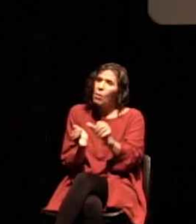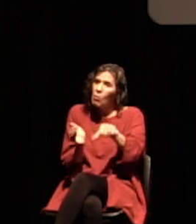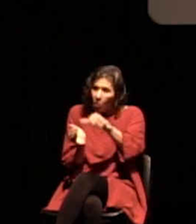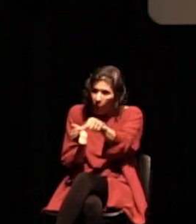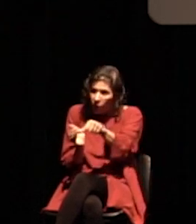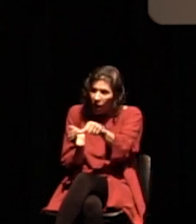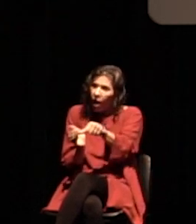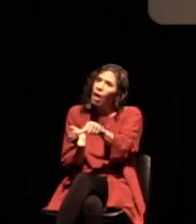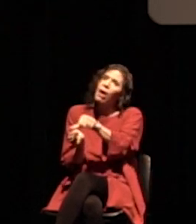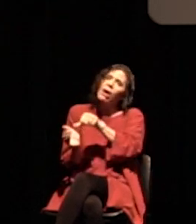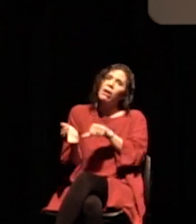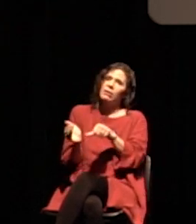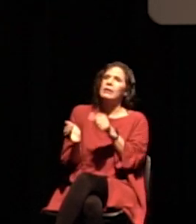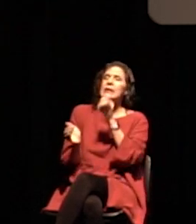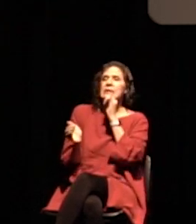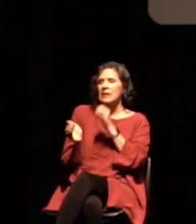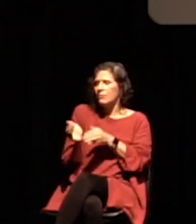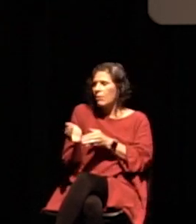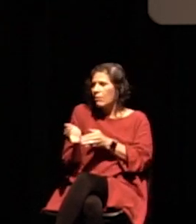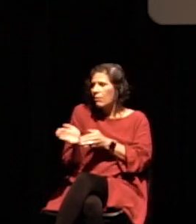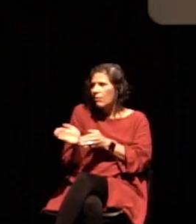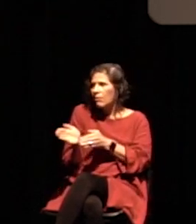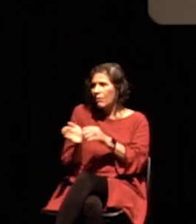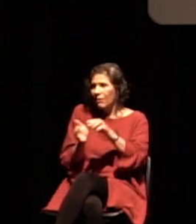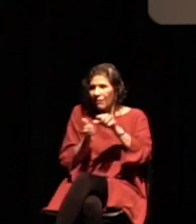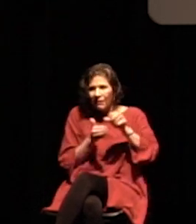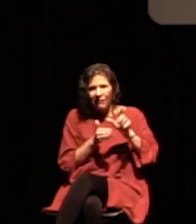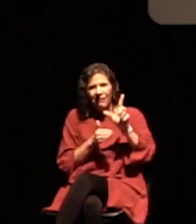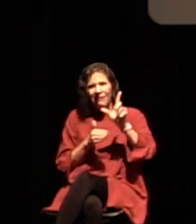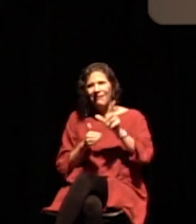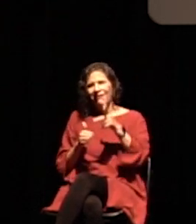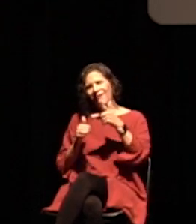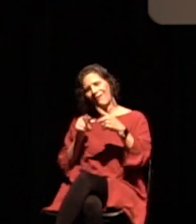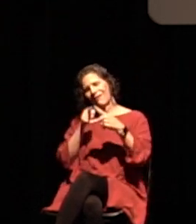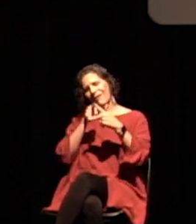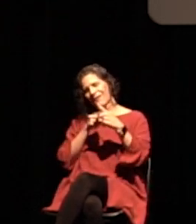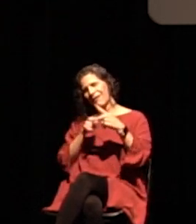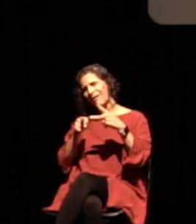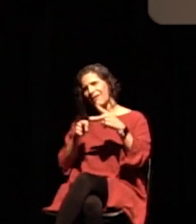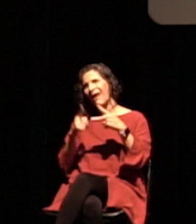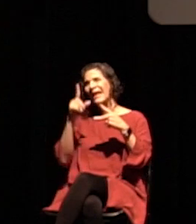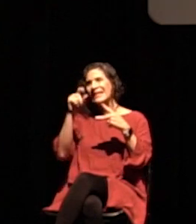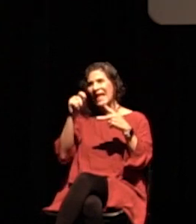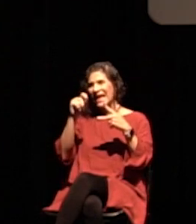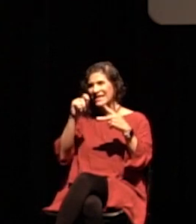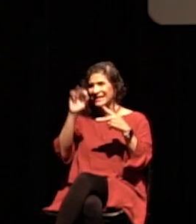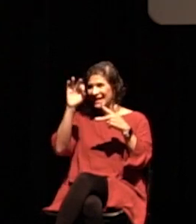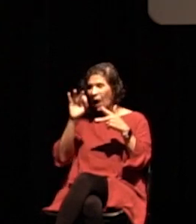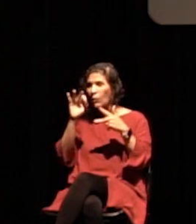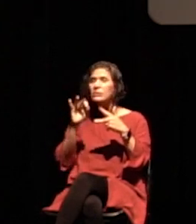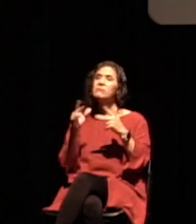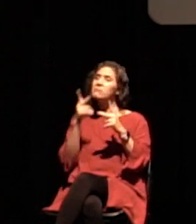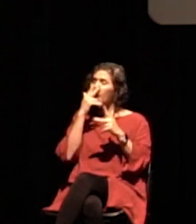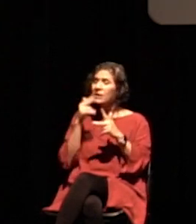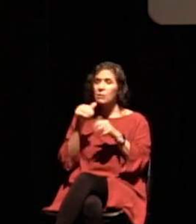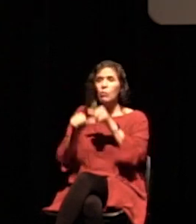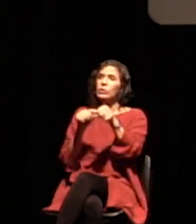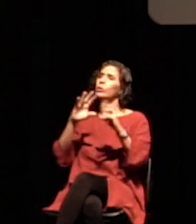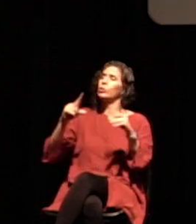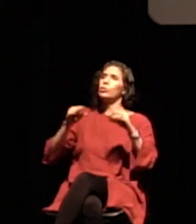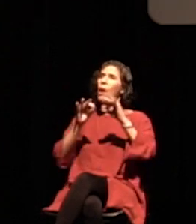você muda, sei lá, 10 graus uma inclinação, você muda a exposição inteira. Se você muda a altura do painel,